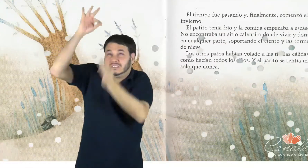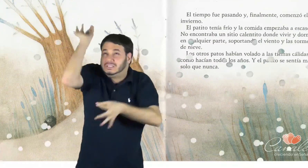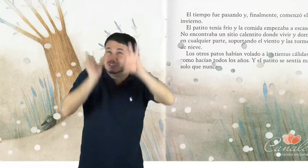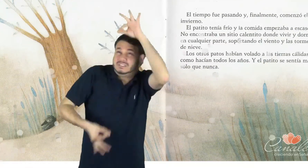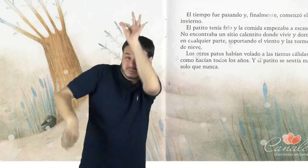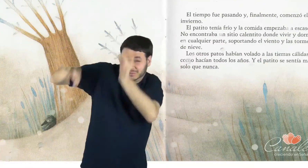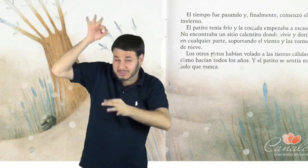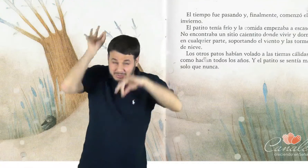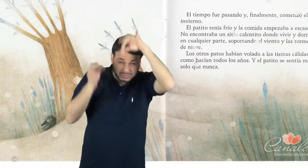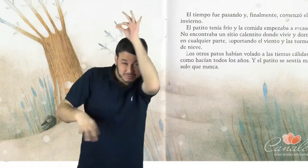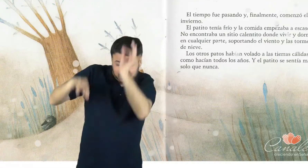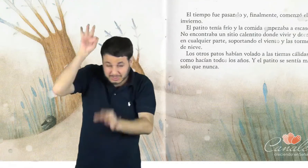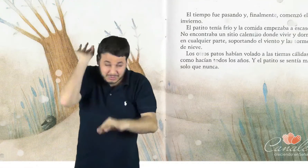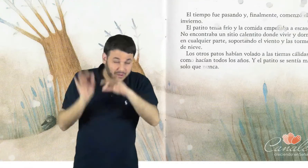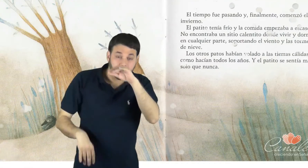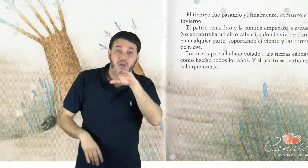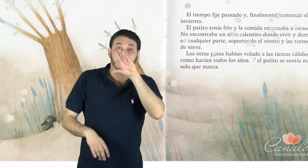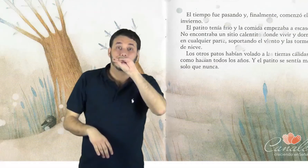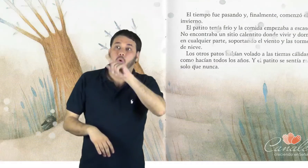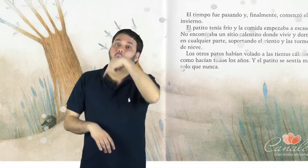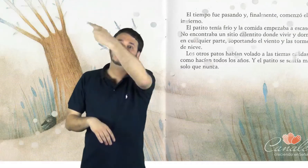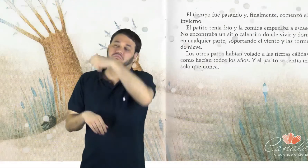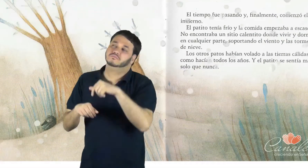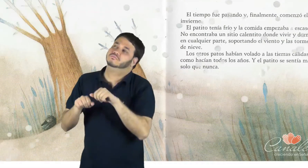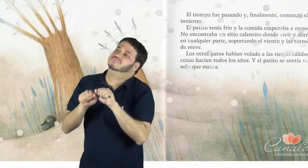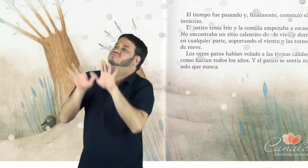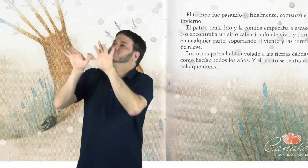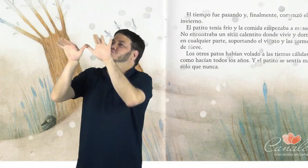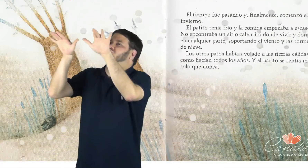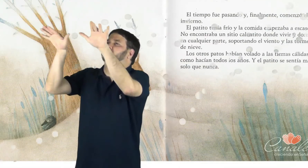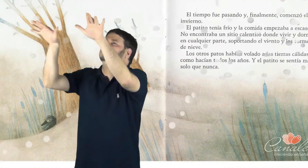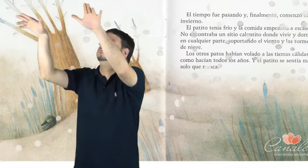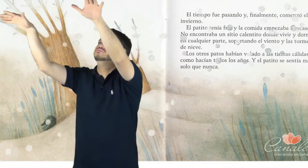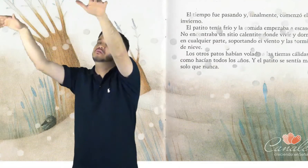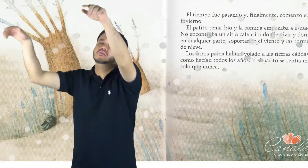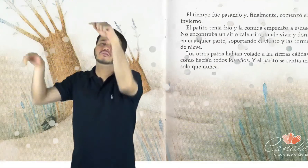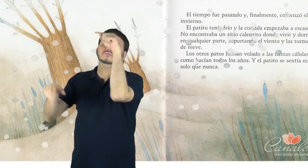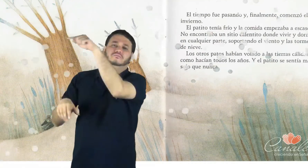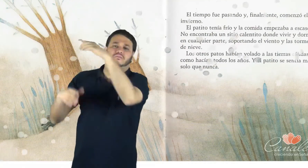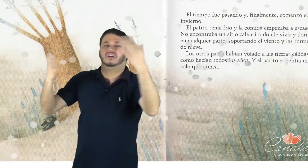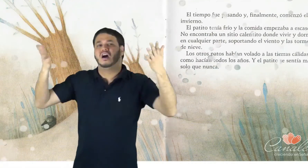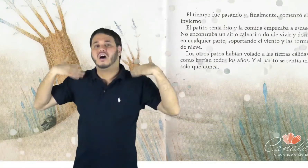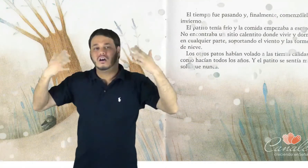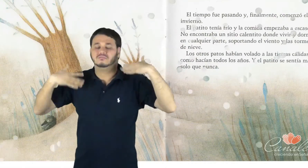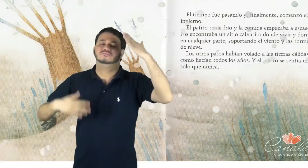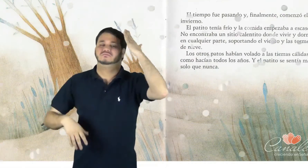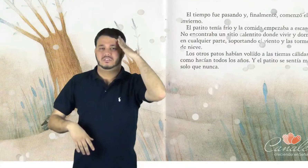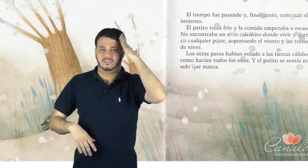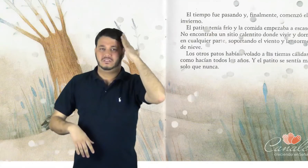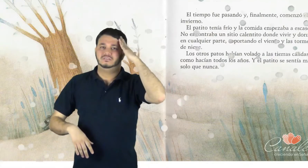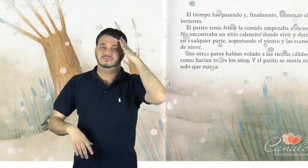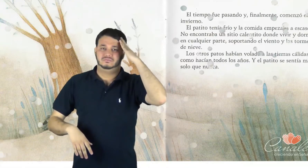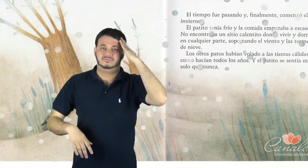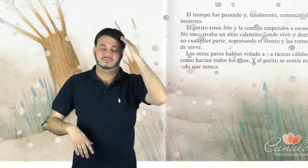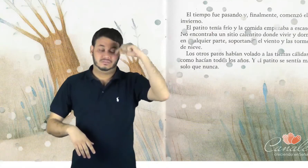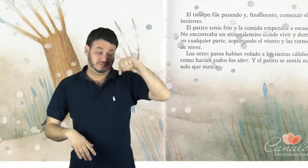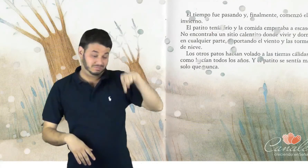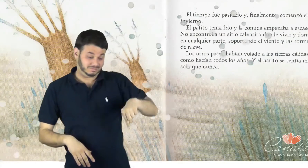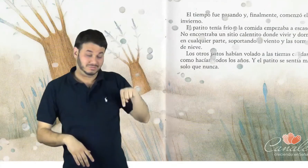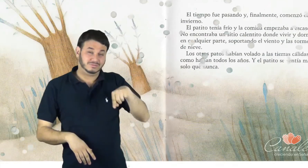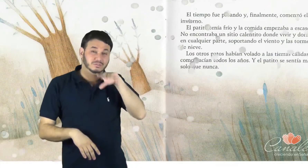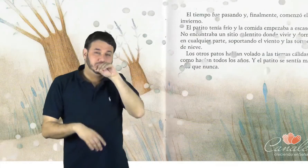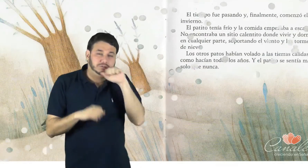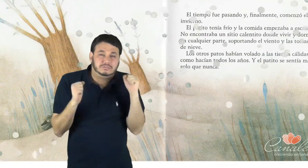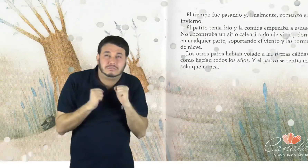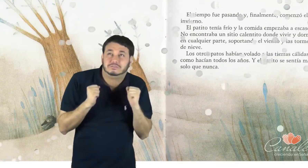viento y las tormentas de nieve los otros patos habían volado a las tierras cálidas como hacían